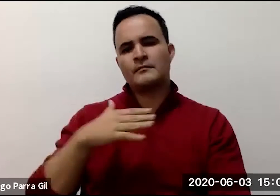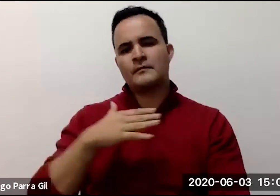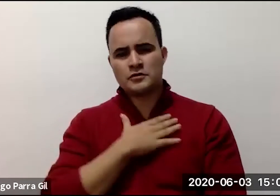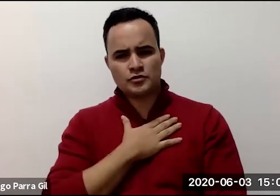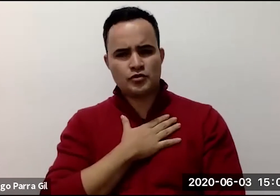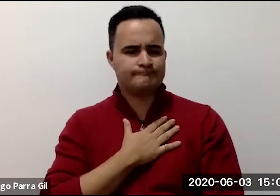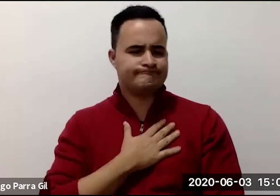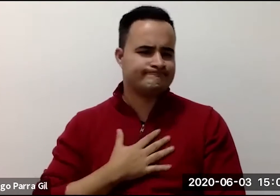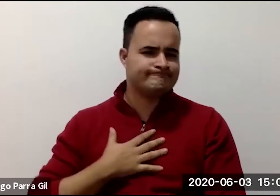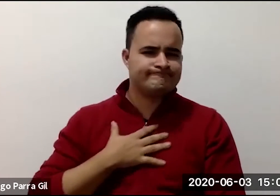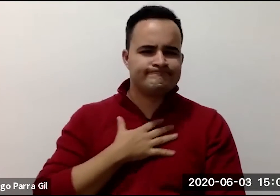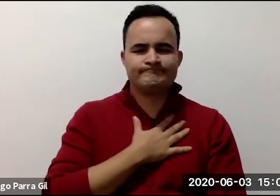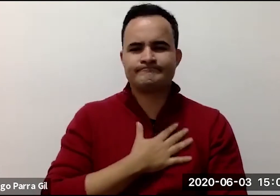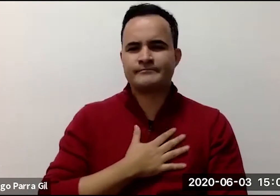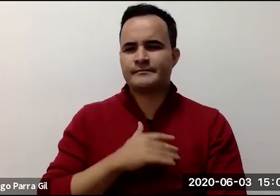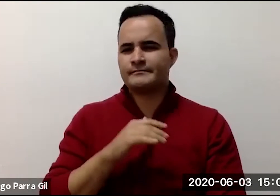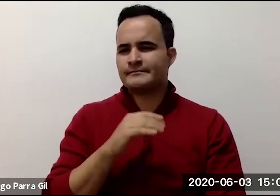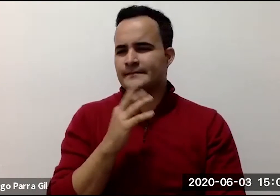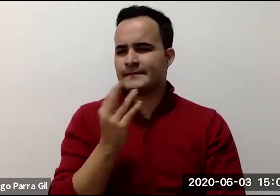sensación algo incómoda,